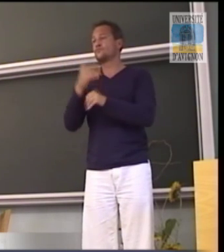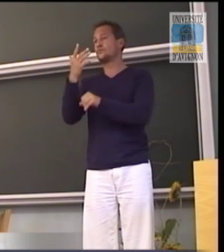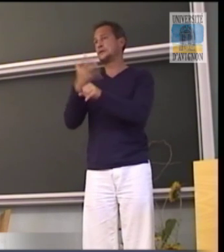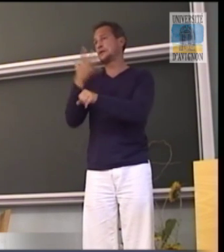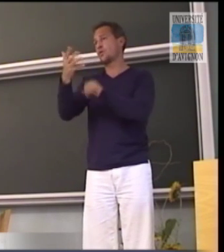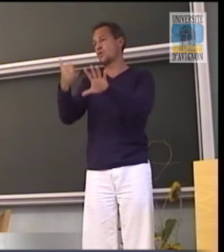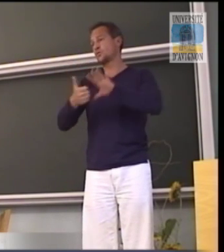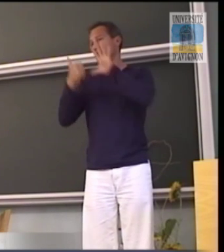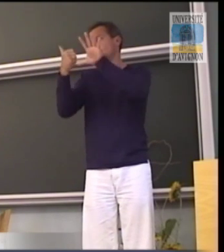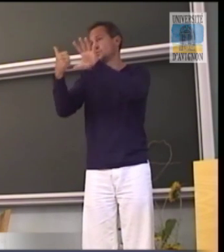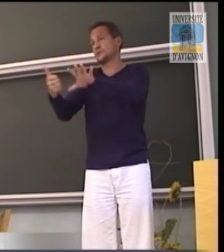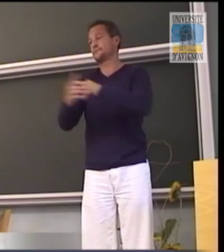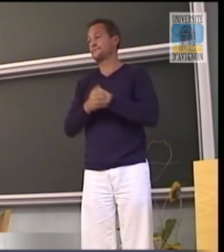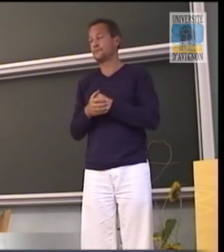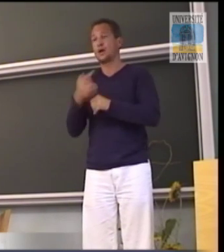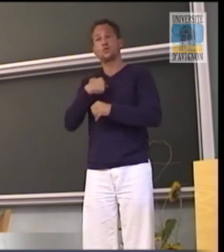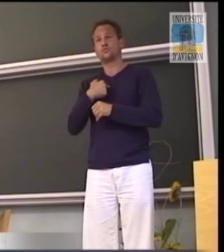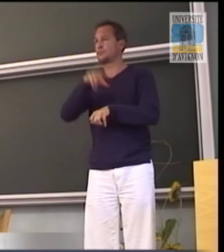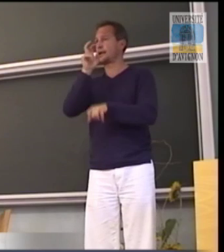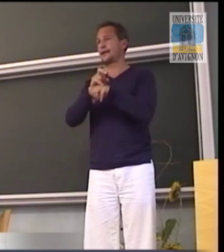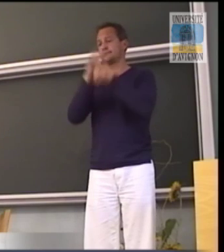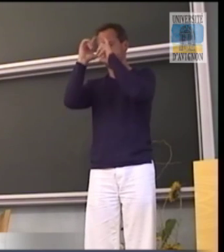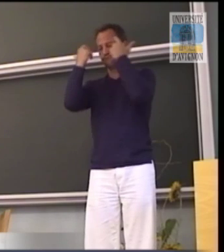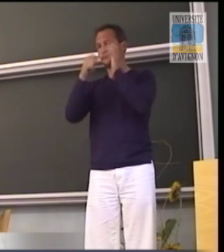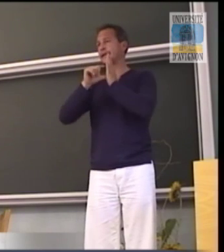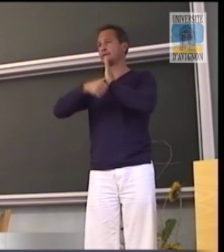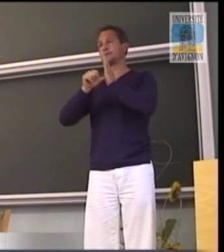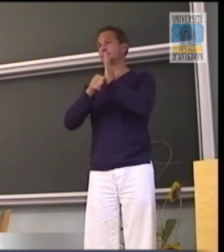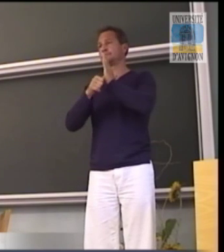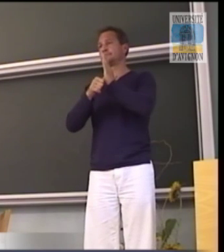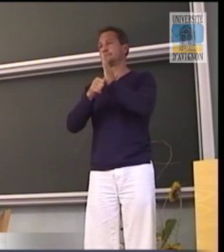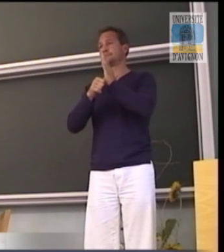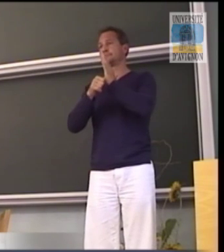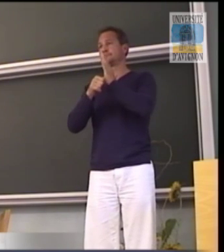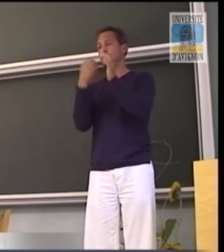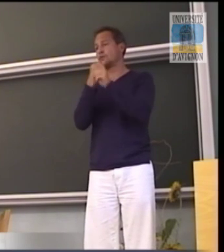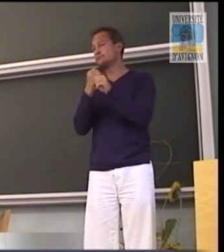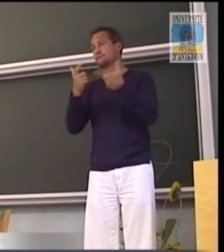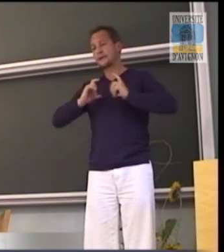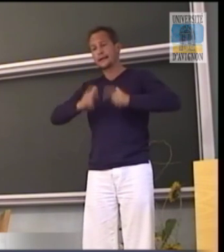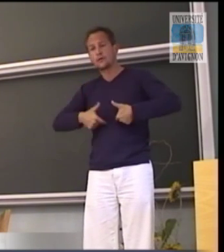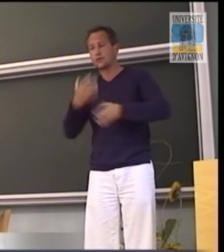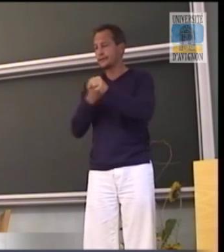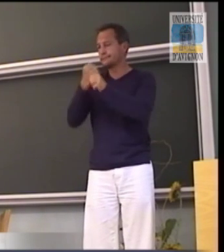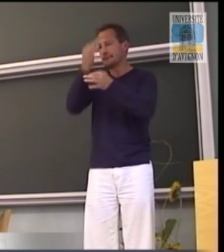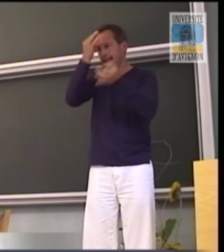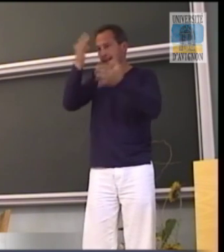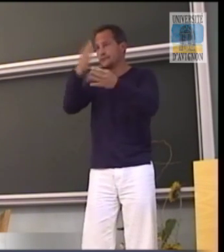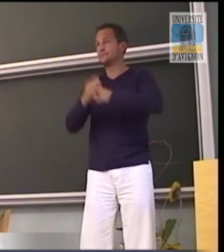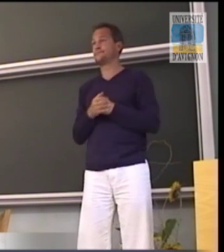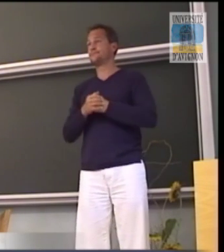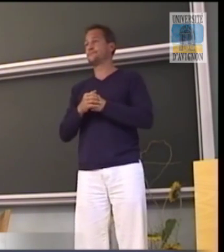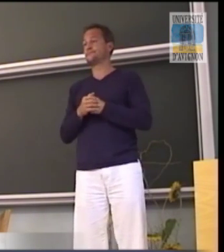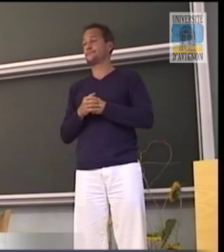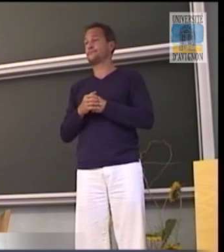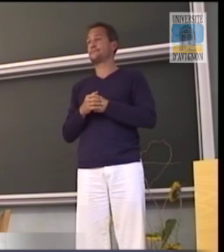ans, et puis on est toujours resté une structure de création, et donc avec Vol de Nuit, que la HALD avait d'ailleurs considéré comme exemplaire,